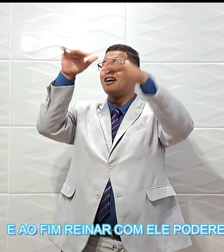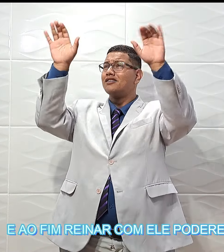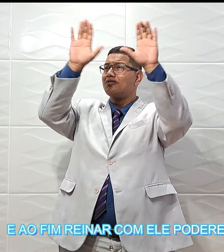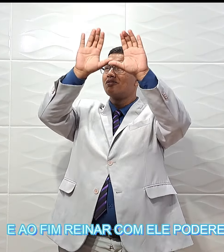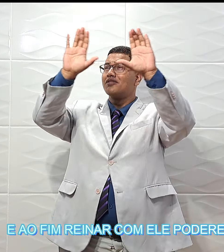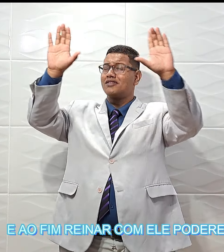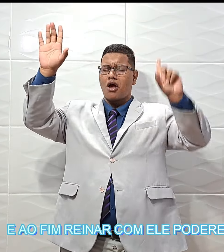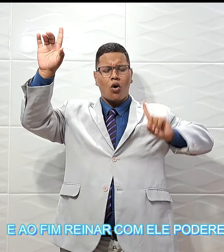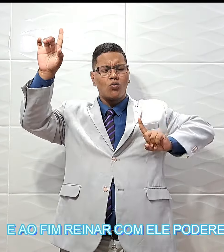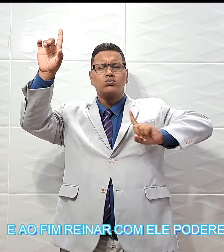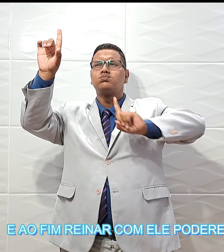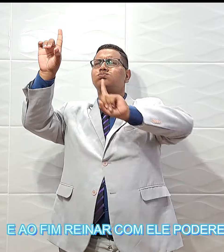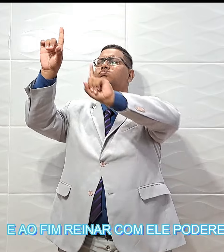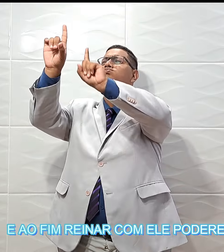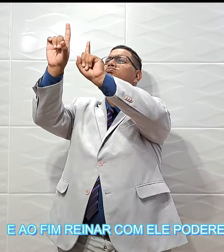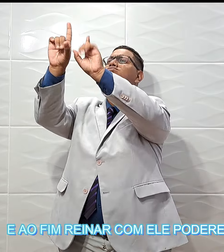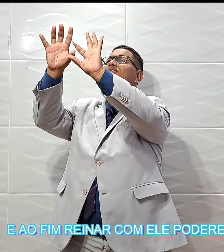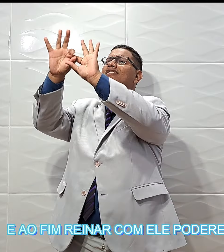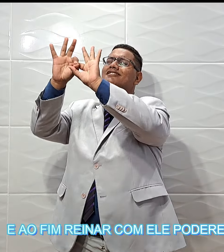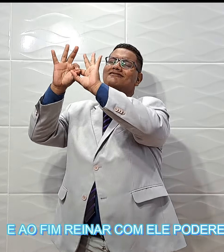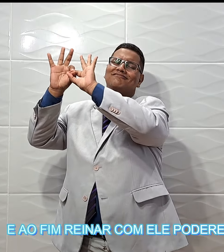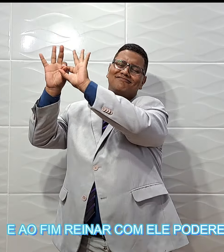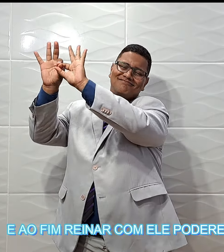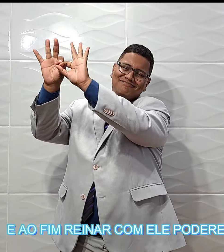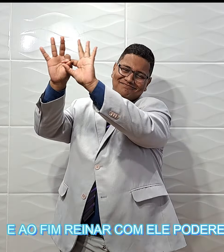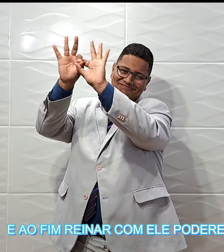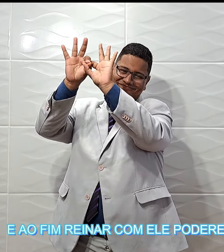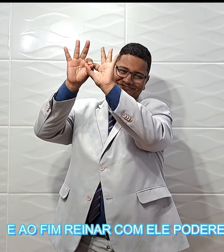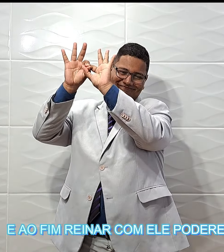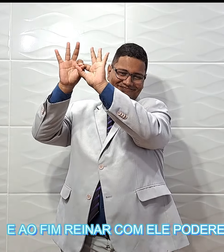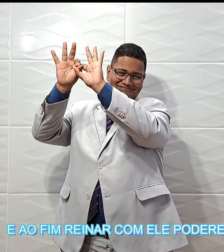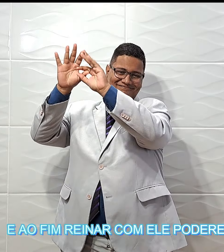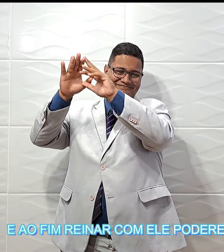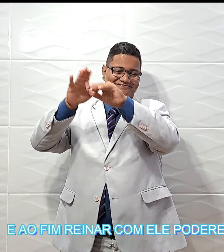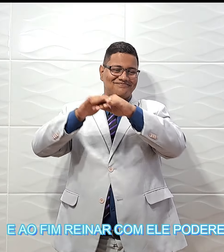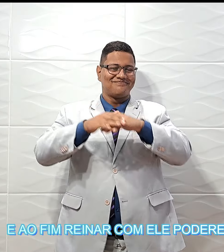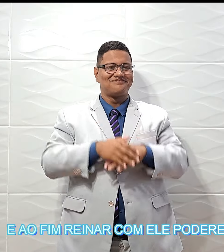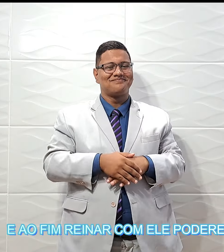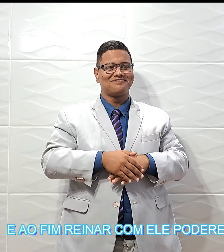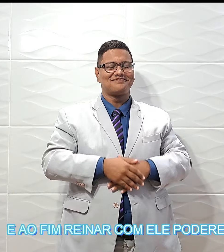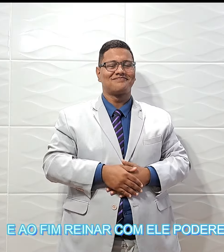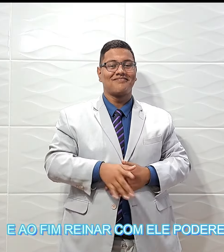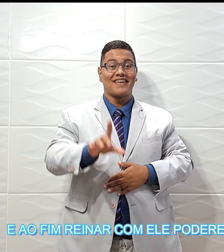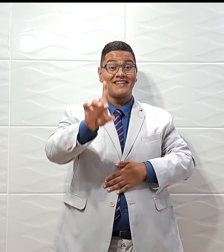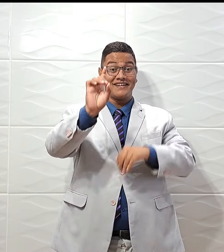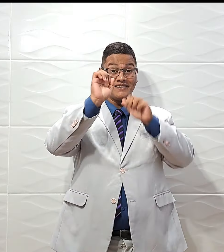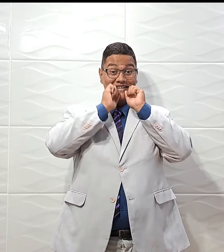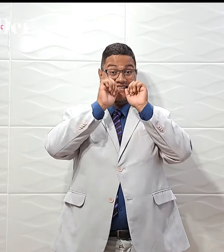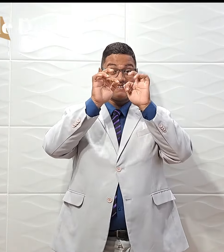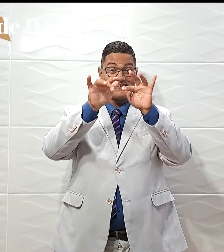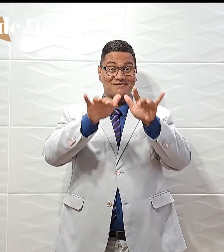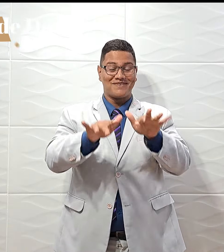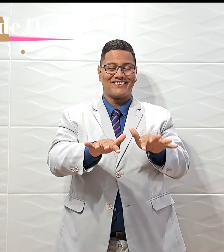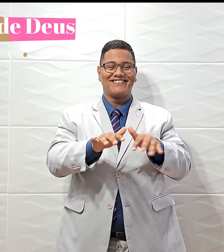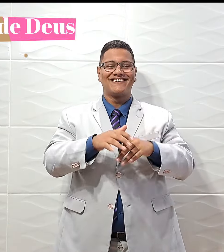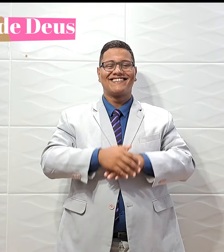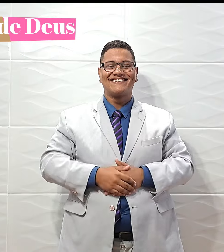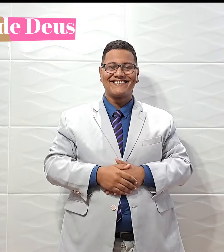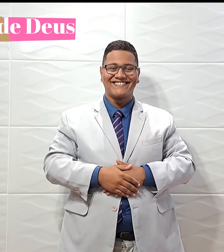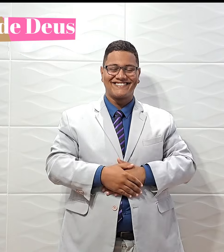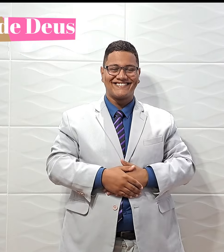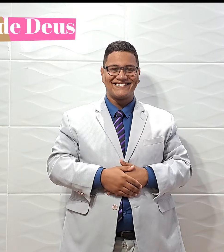meu peregrino